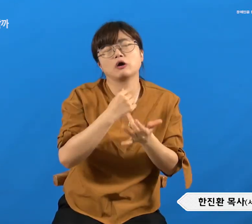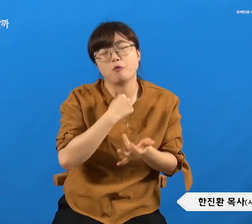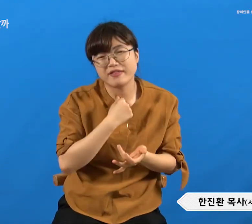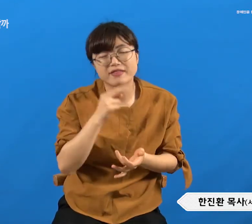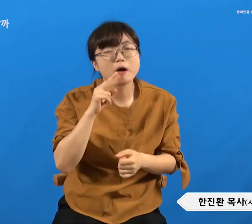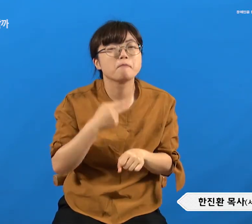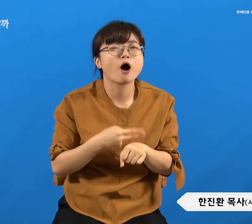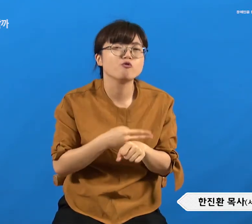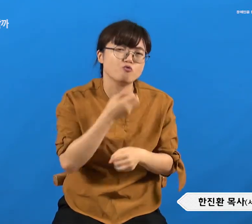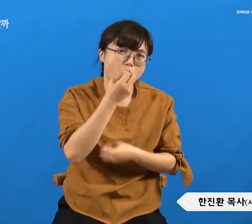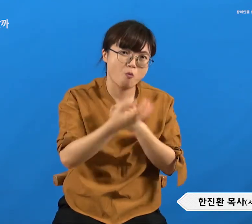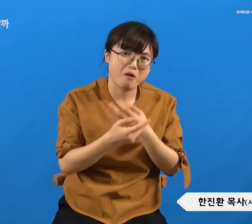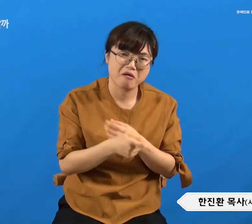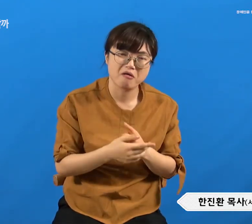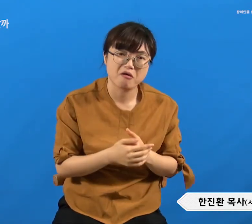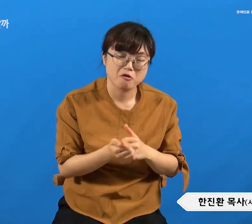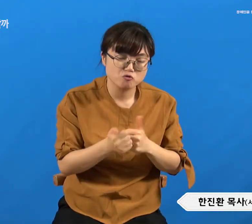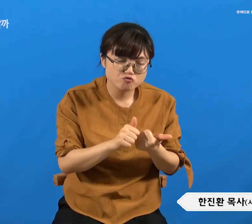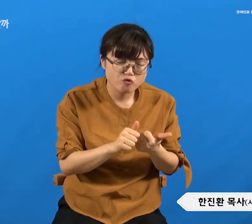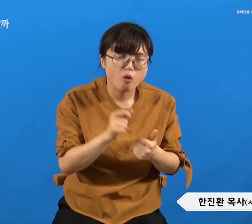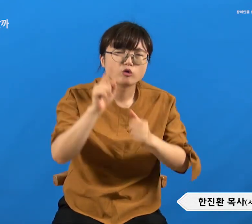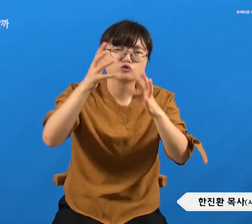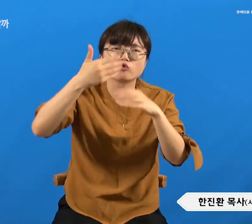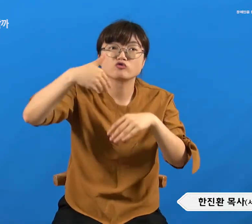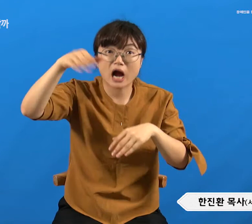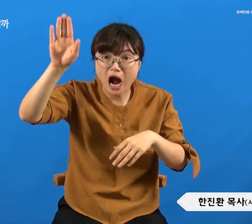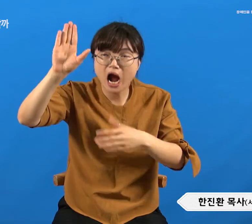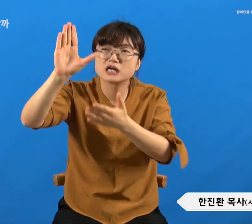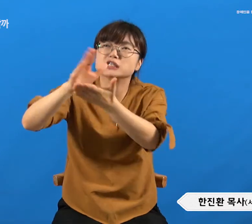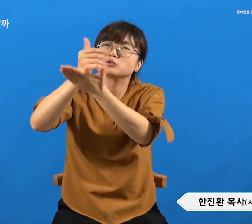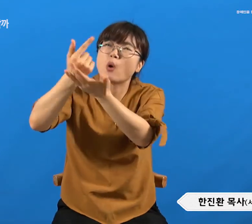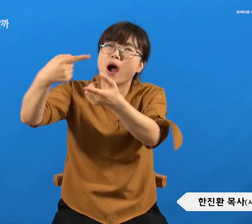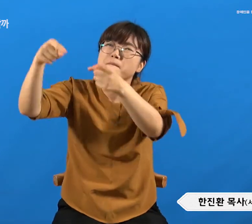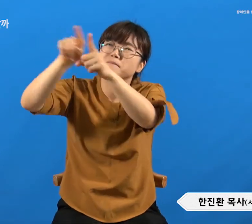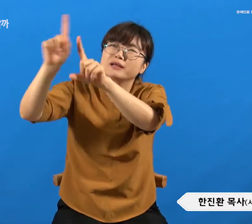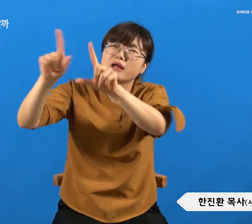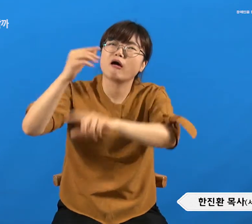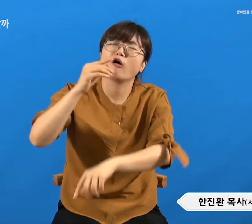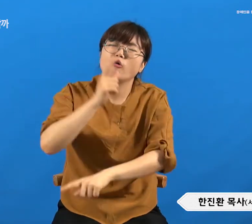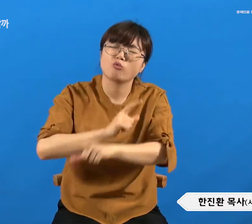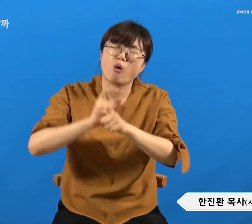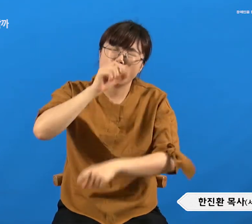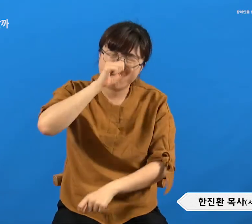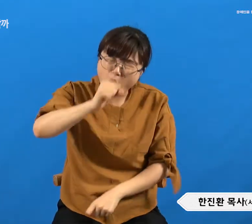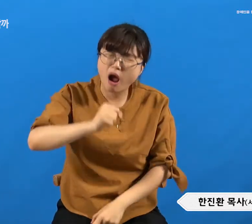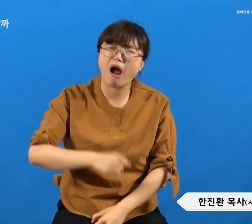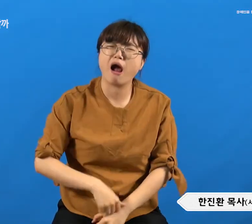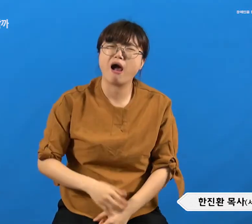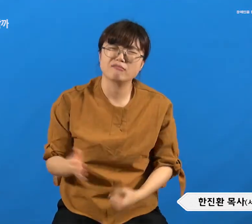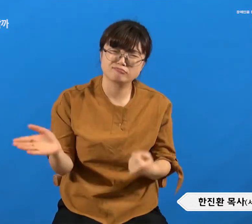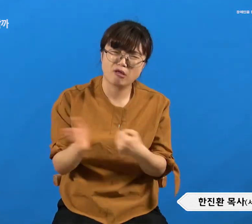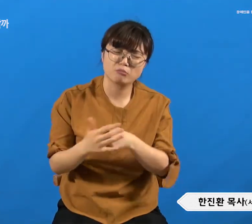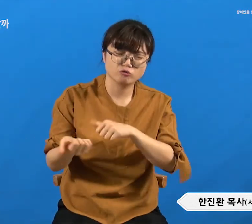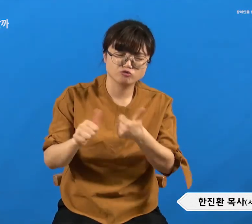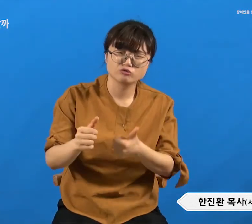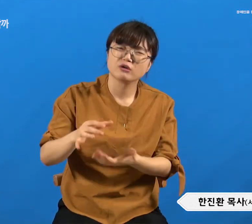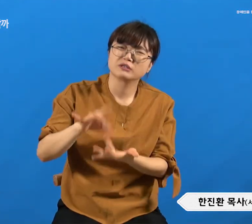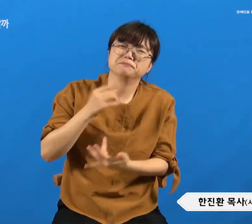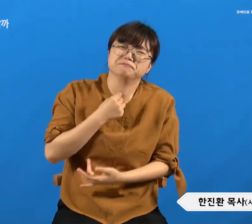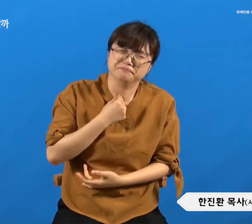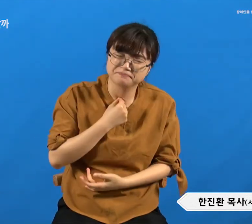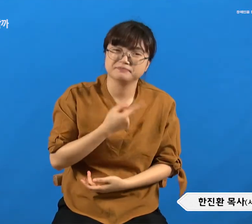택하겠다고 했습니다. 죽어 천국에 가서 그리스도와 함께 있는 것이 훨씬 더 좋기 때문에 죽음을 택하겠다고